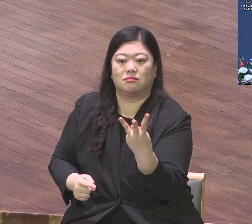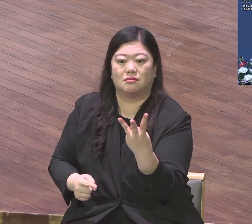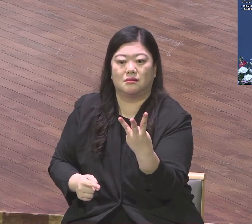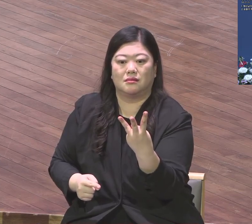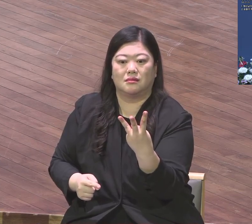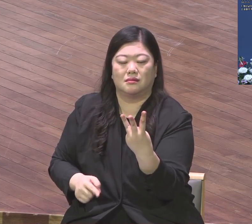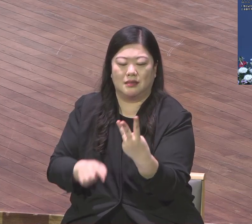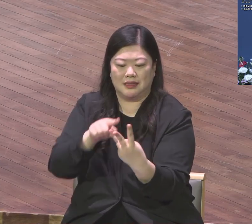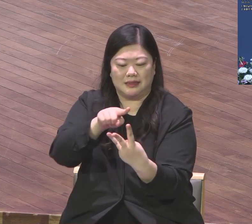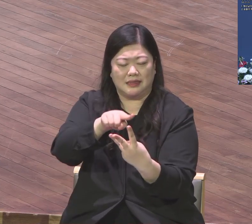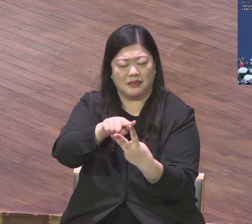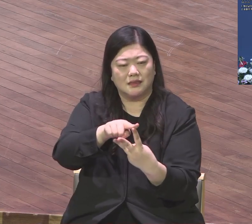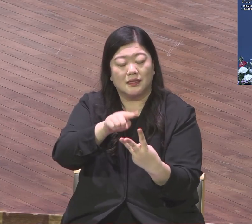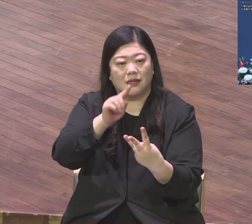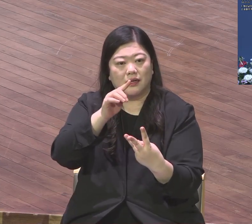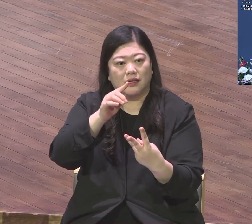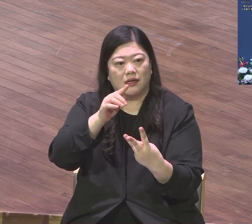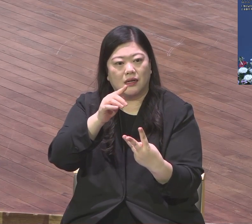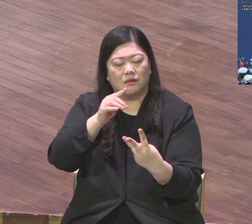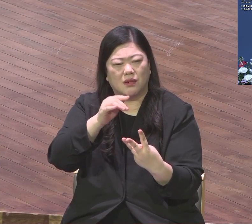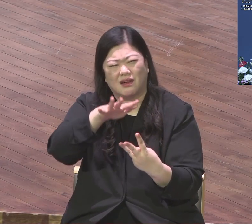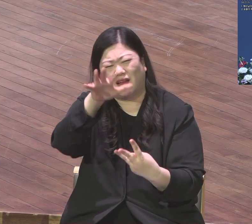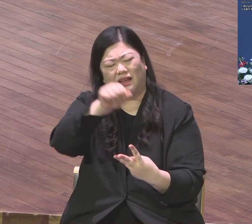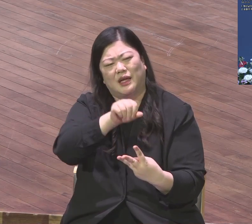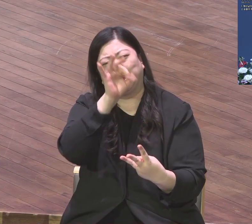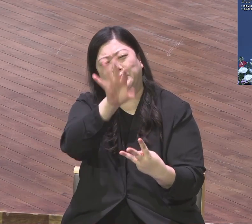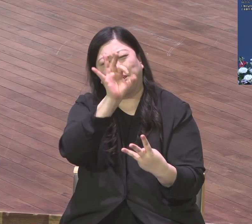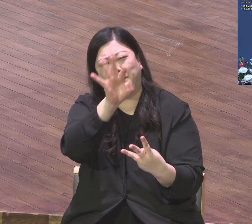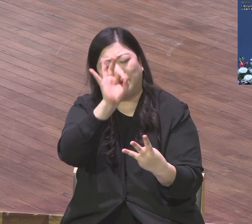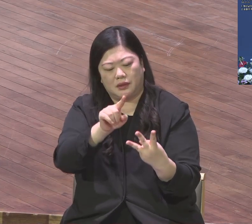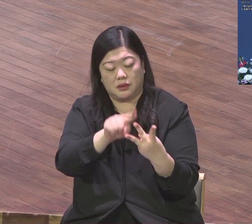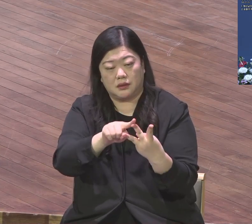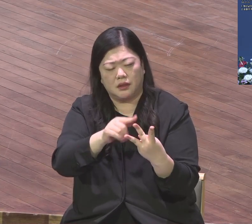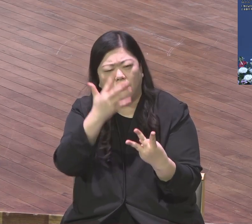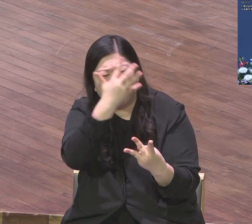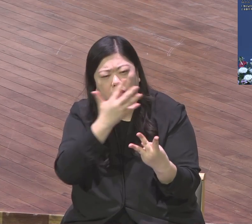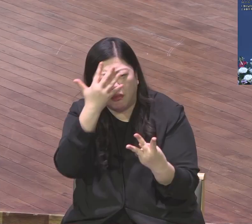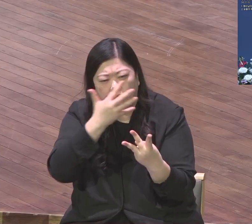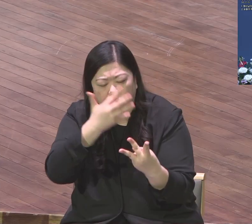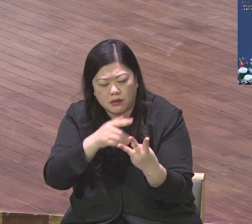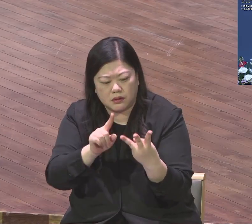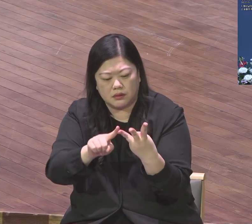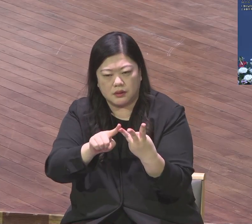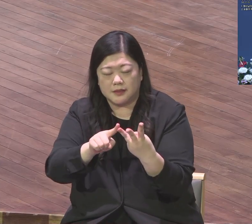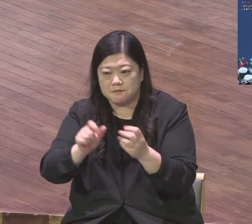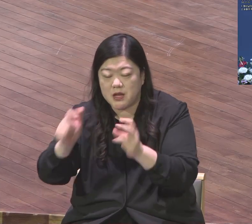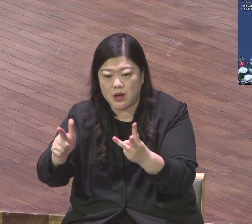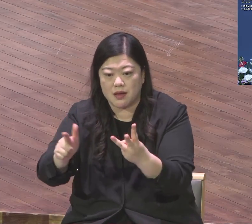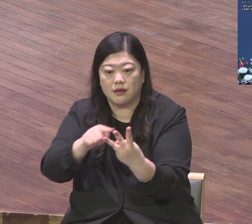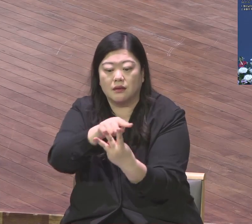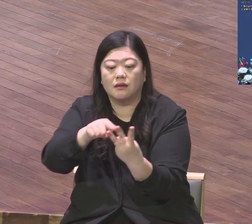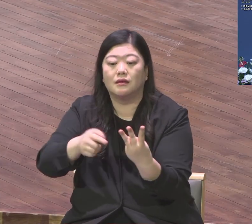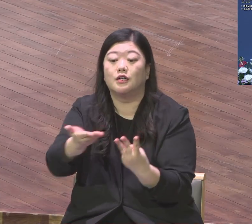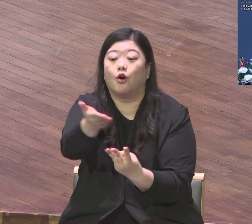자가 자에게는 기회다. 여러분은 어떤 미래를 바라보고 사세요?